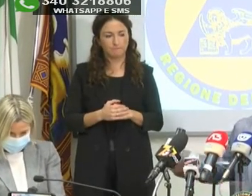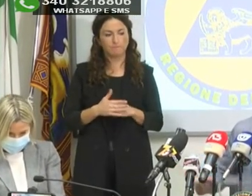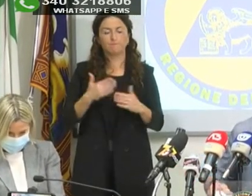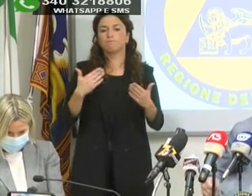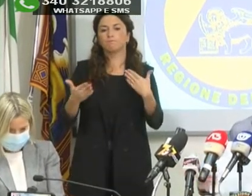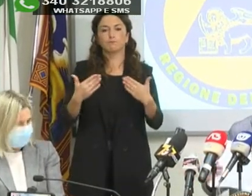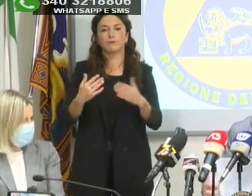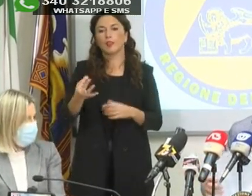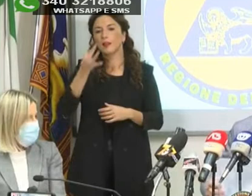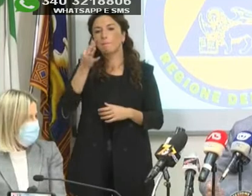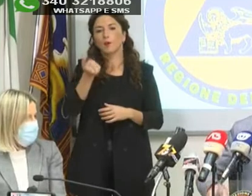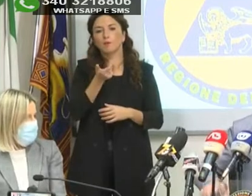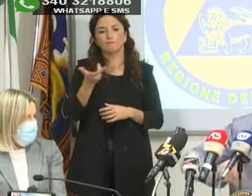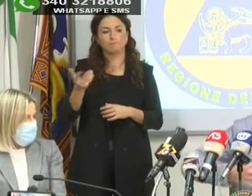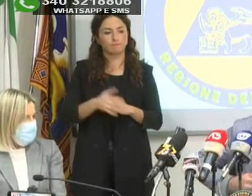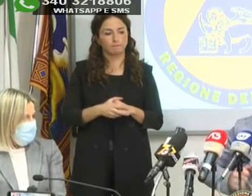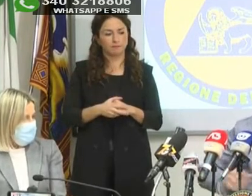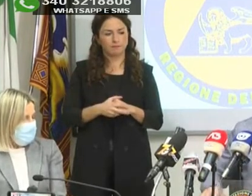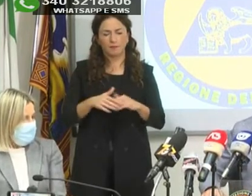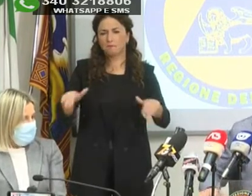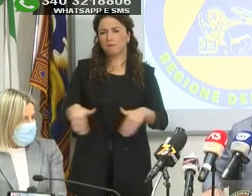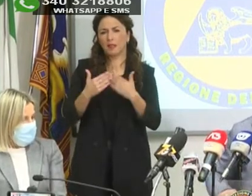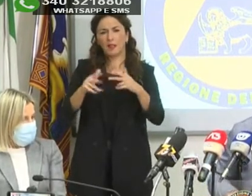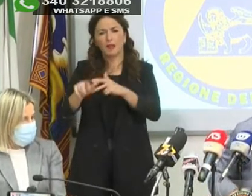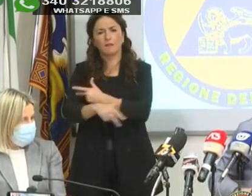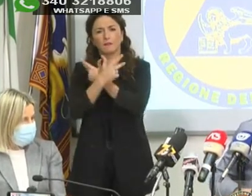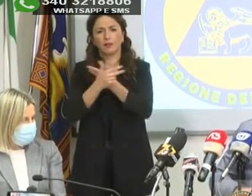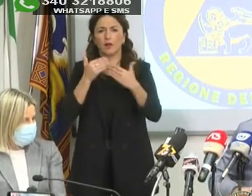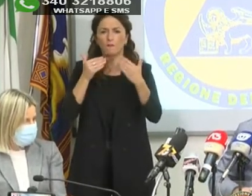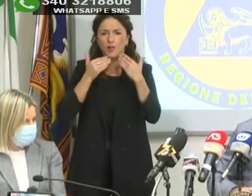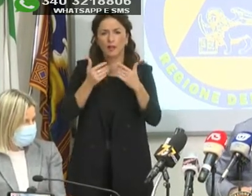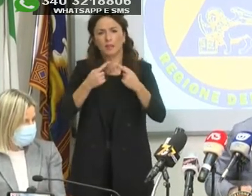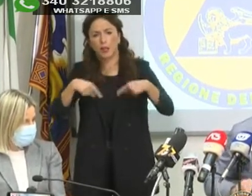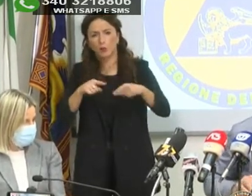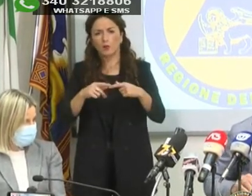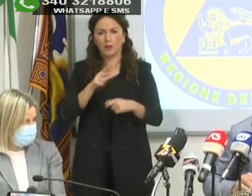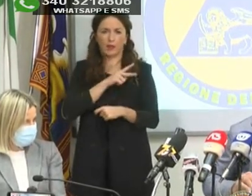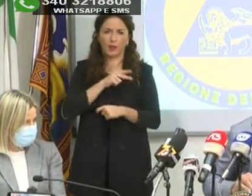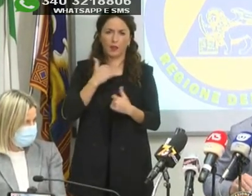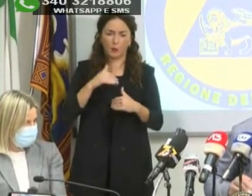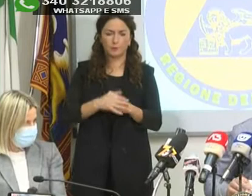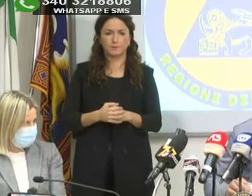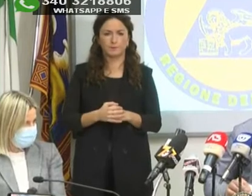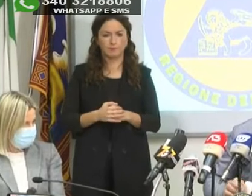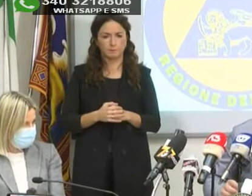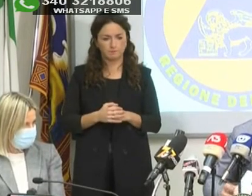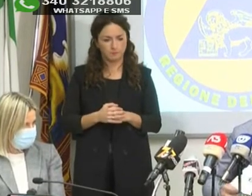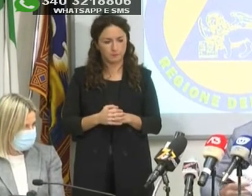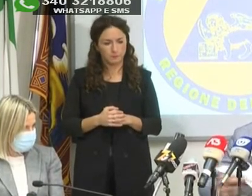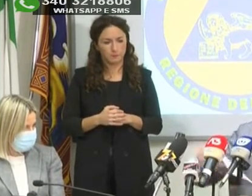subito veloce ai tamponi. Guardate, abbiamo fatto una mattina intensa di videoconferenze, quindi di riunioni. E